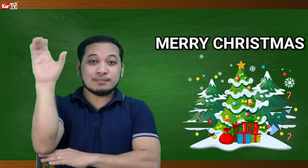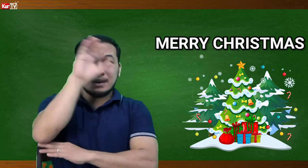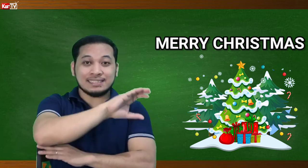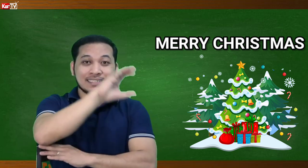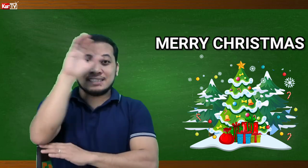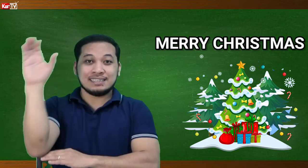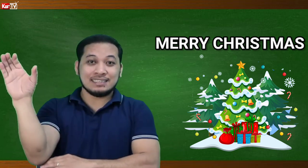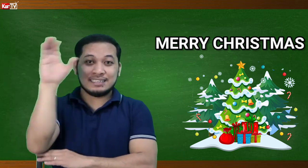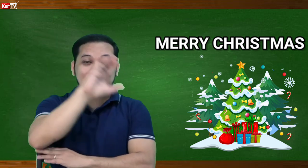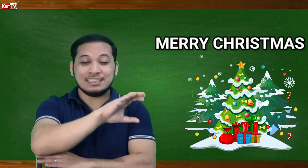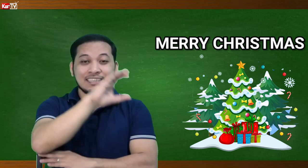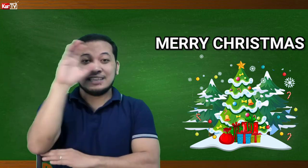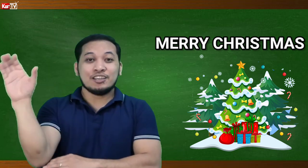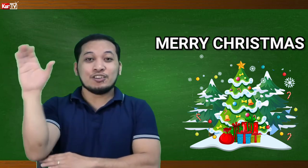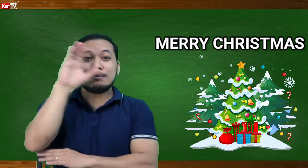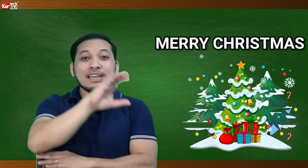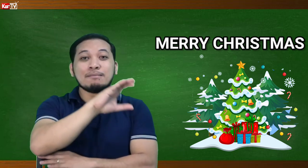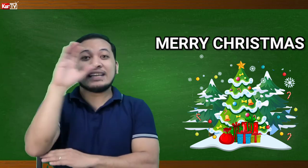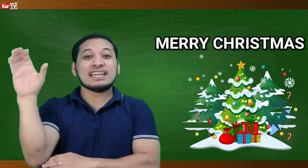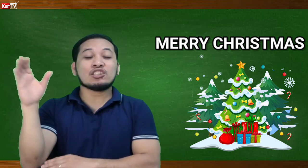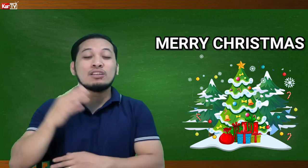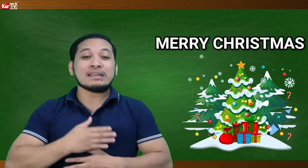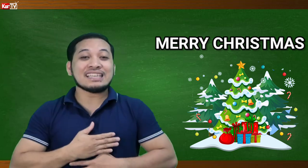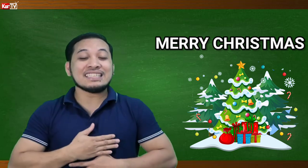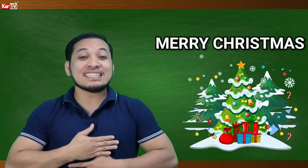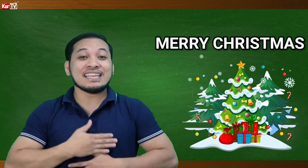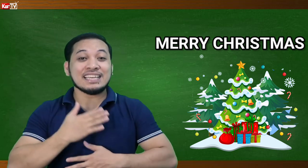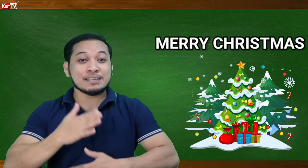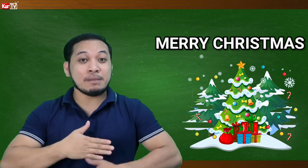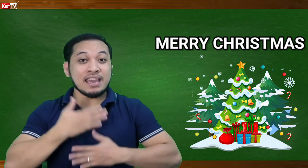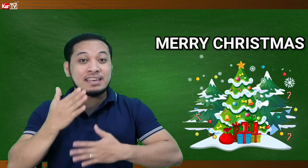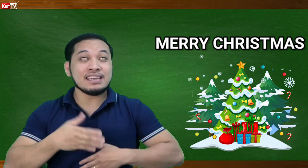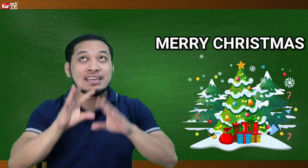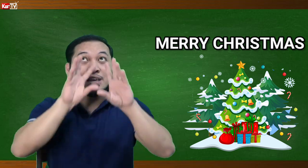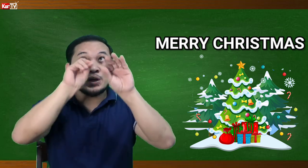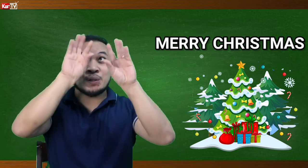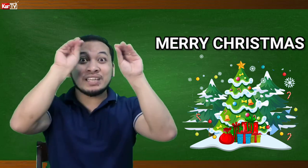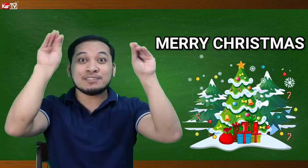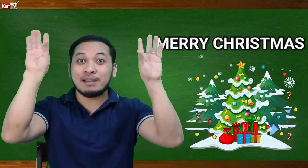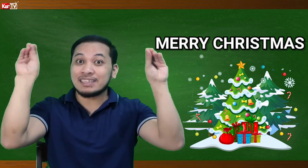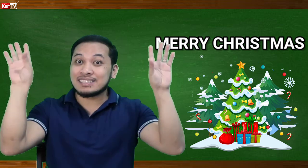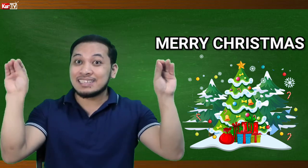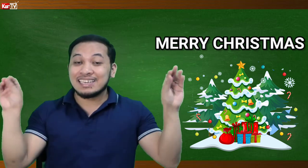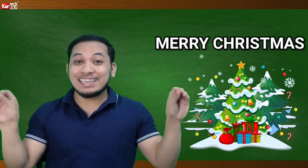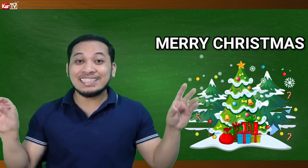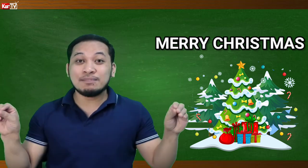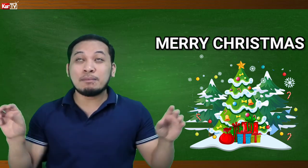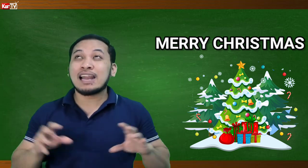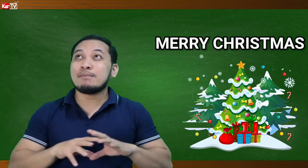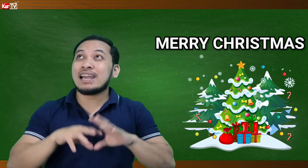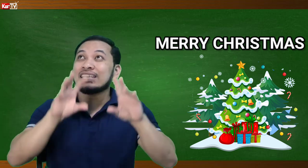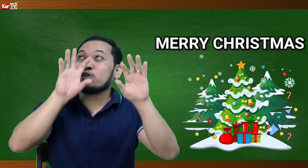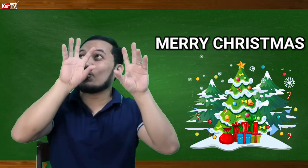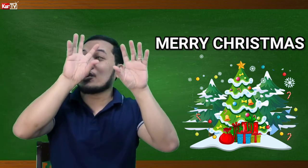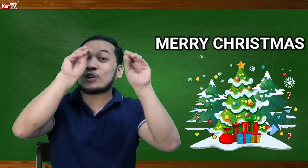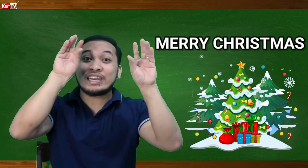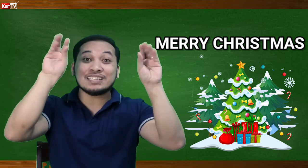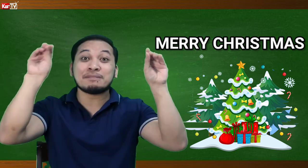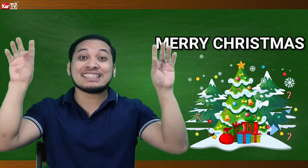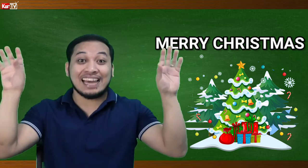Christmas. Yung iba naman, ganito naman nila sinisenyas, Merry Christmas. Kasi di ba marami nga daw yung ano, Christmas